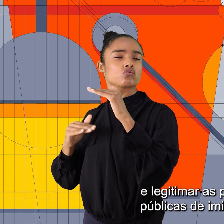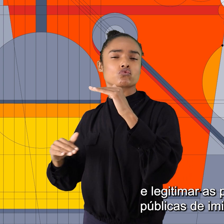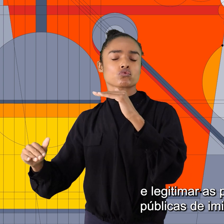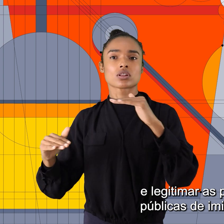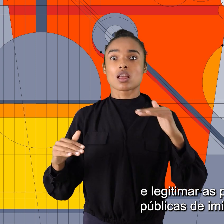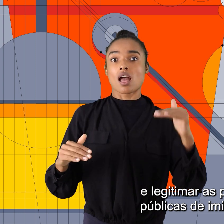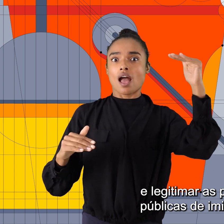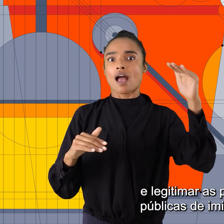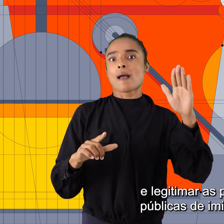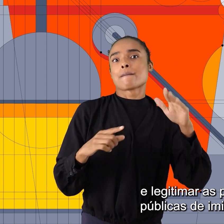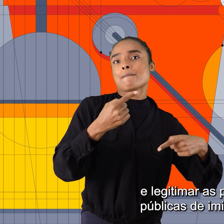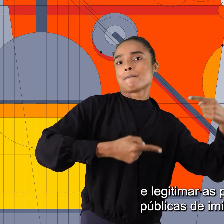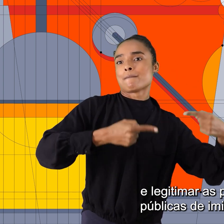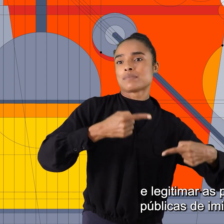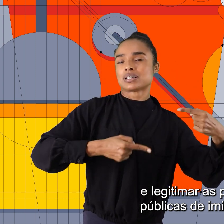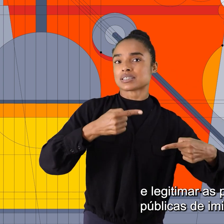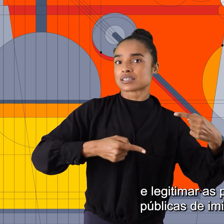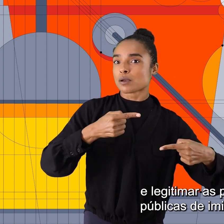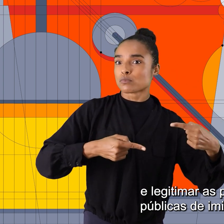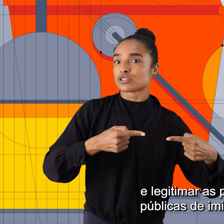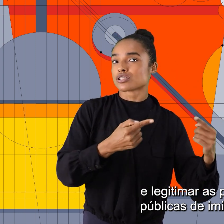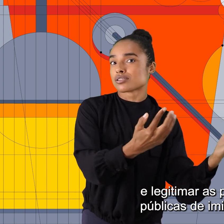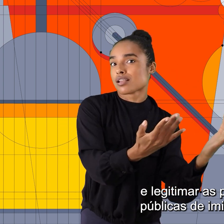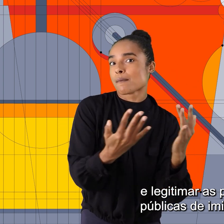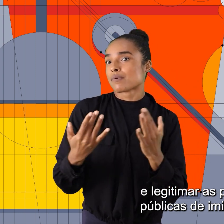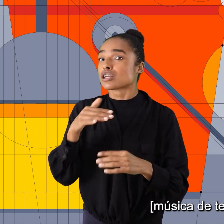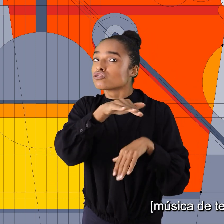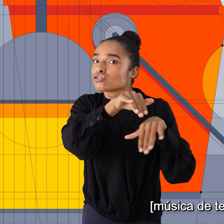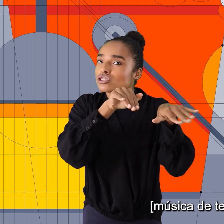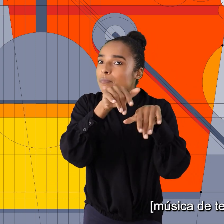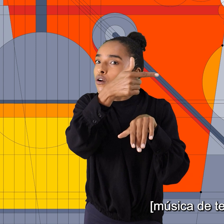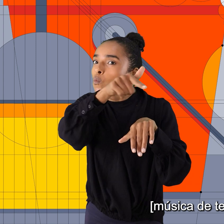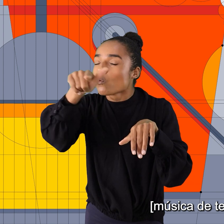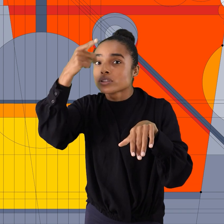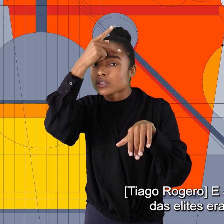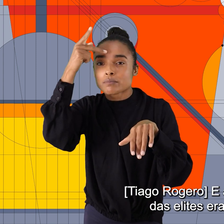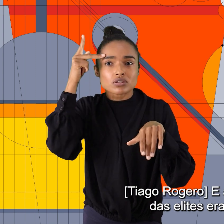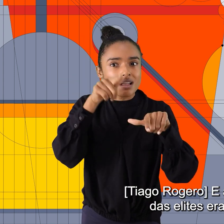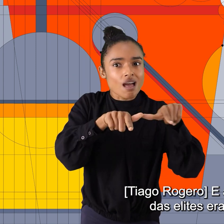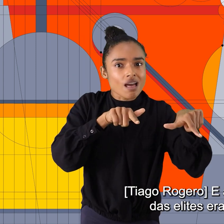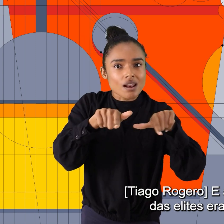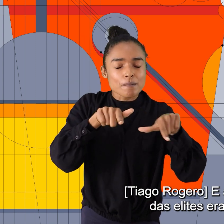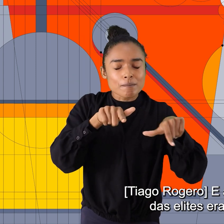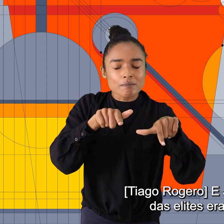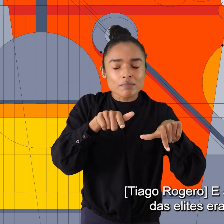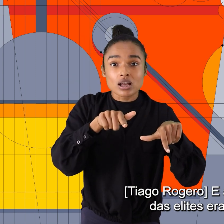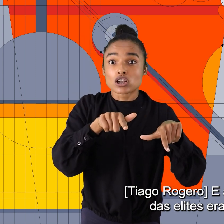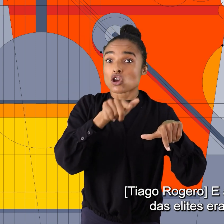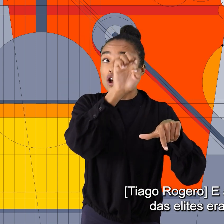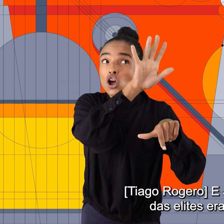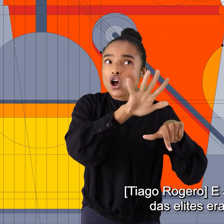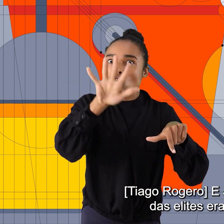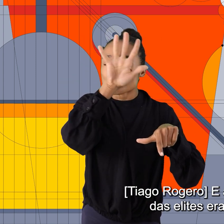negra e legitimar as políticas públicas de imigração. E a preguiça das elites